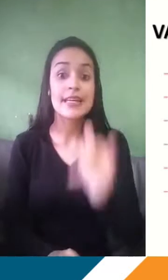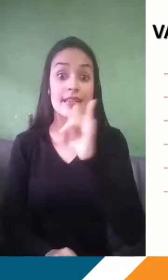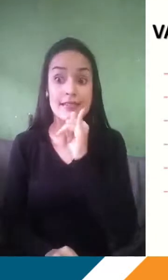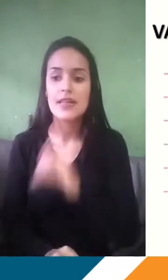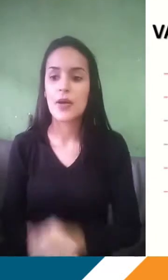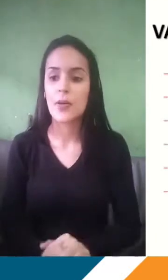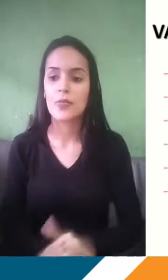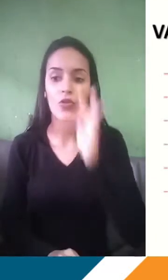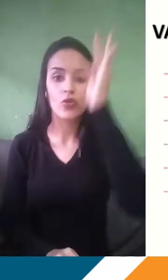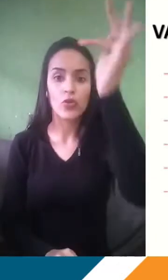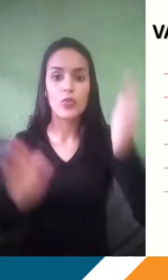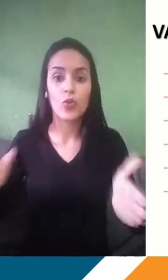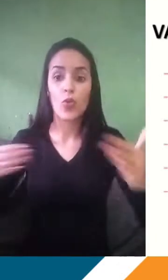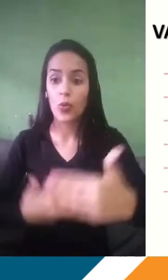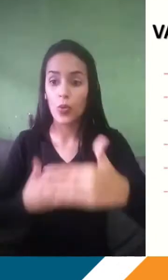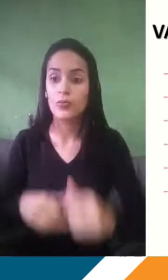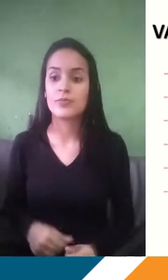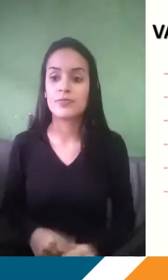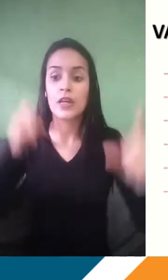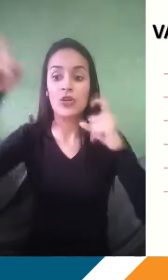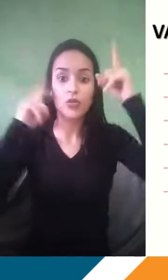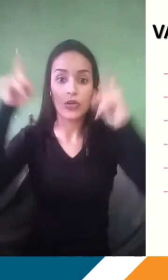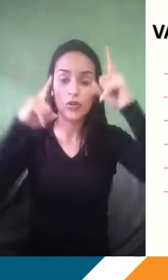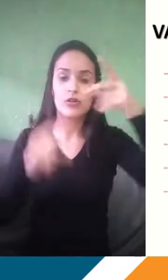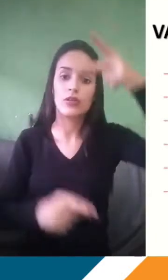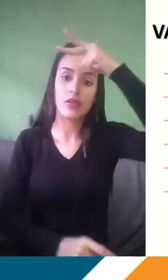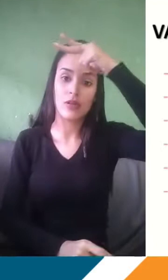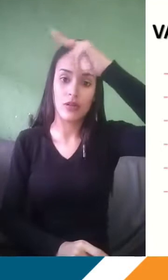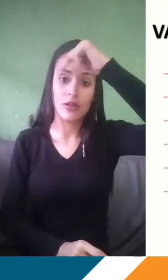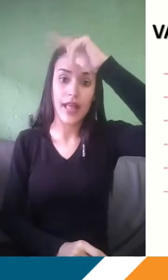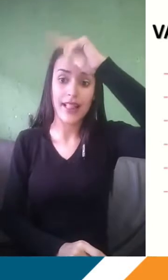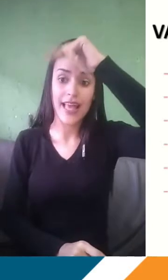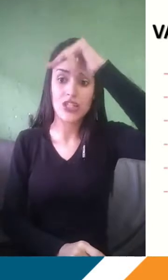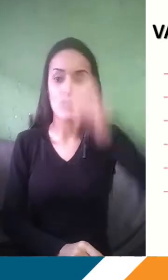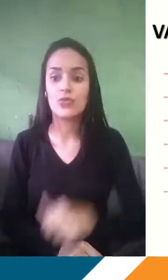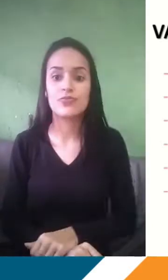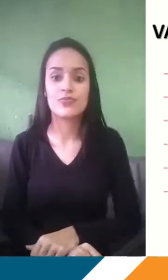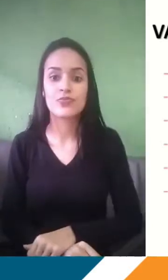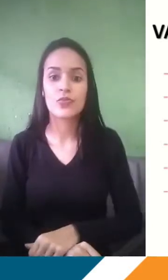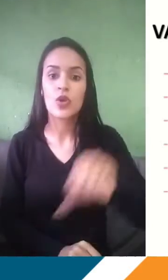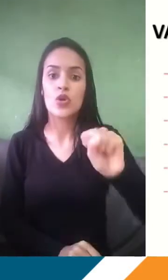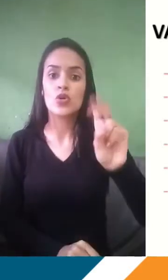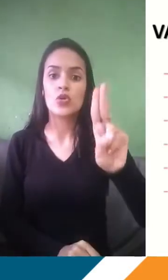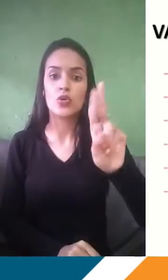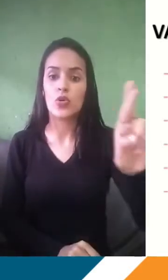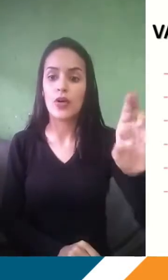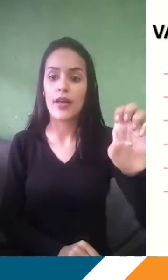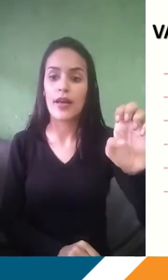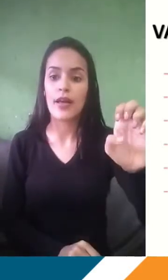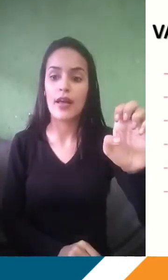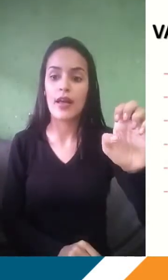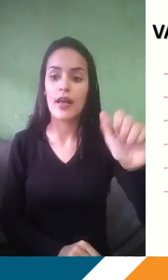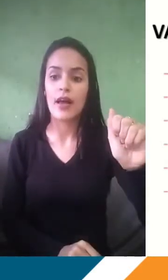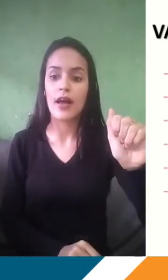São elas o futurismo, o cubismo, o expressionismo, o dadaísmo, o surrealismo e